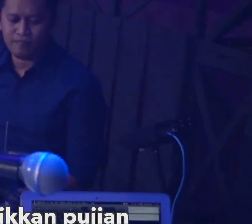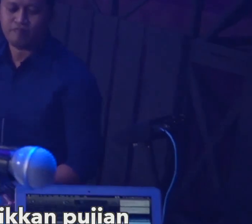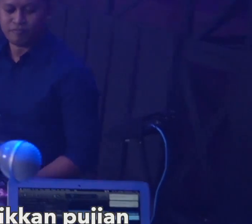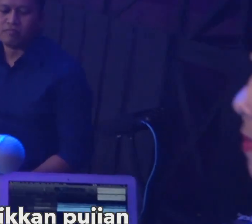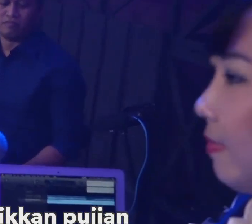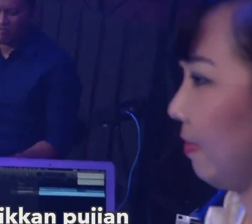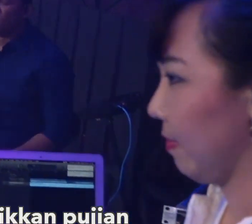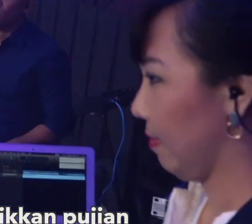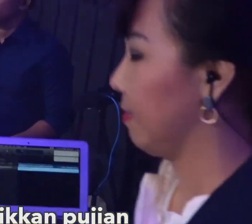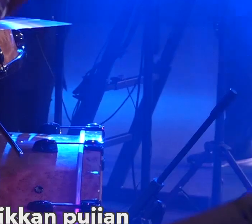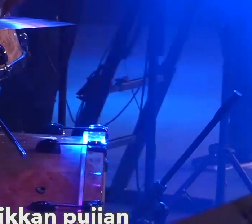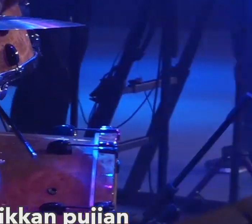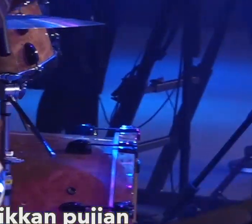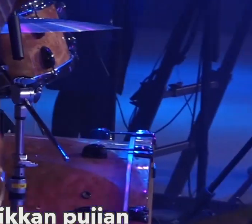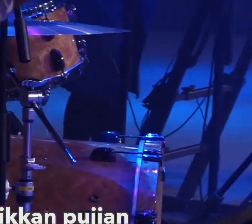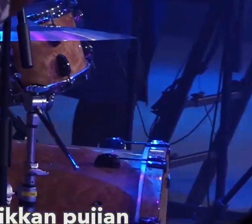hati bersatu,